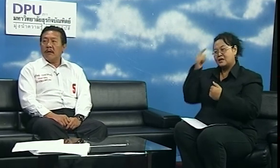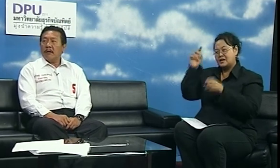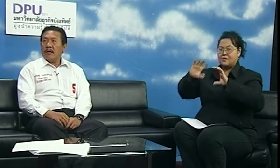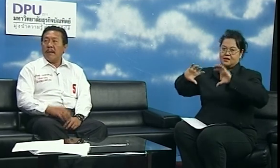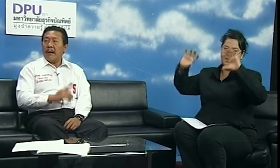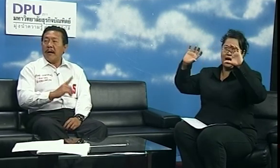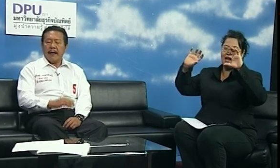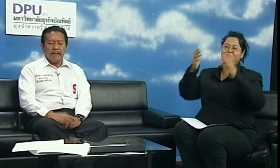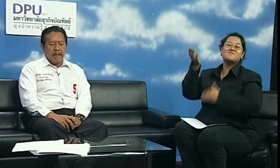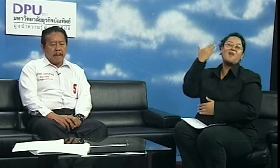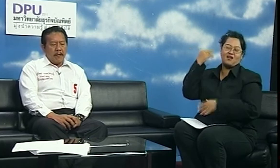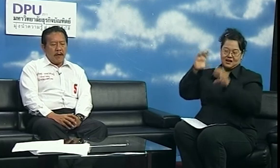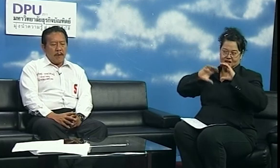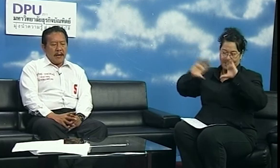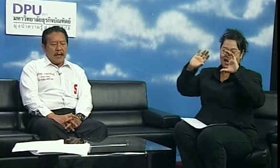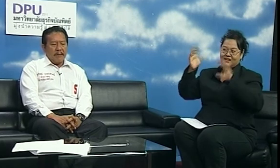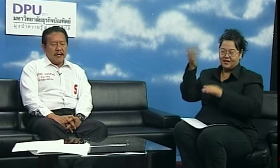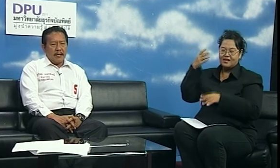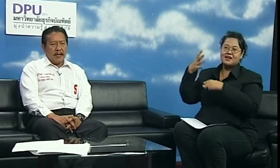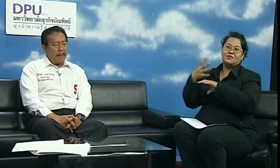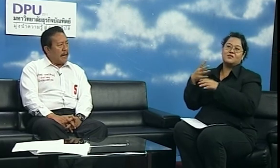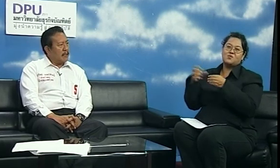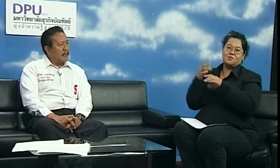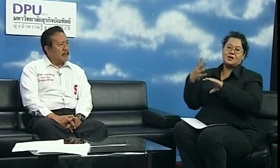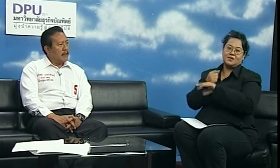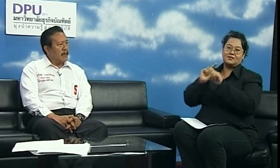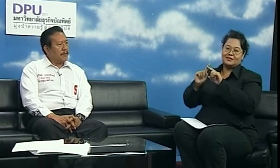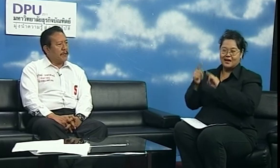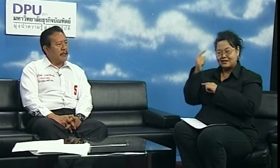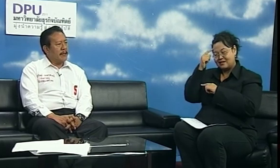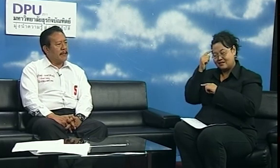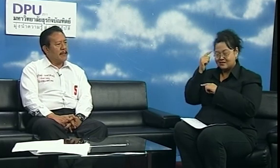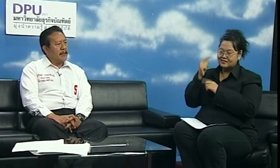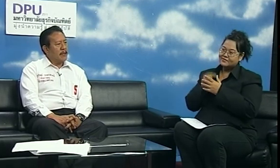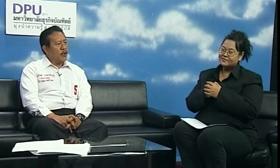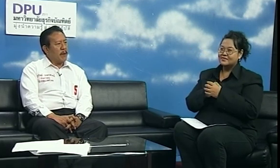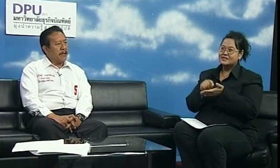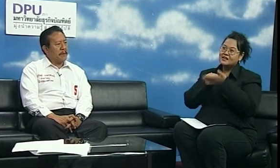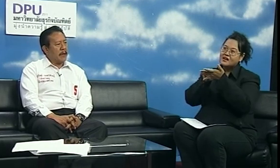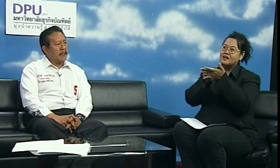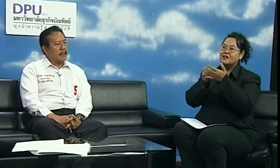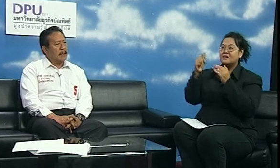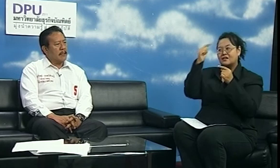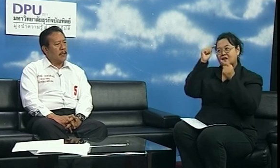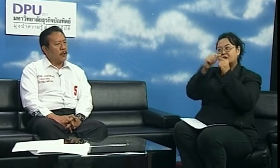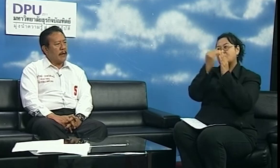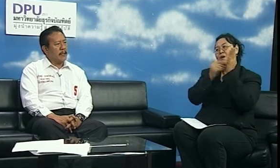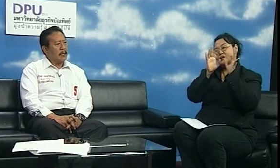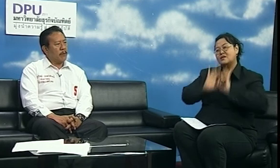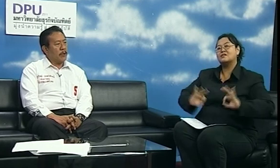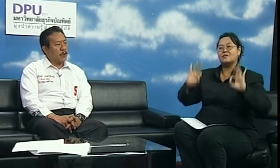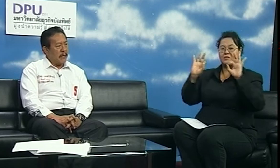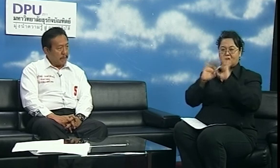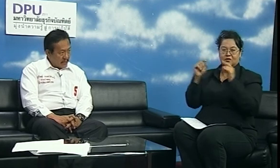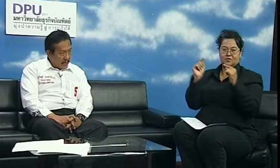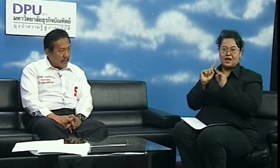ชุดที่ผ่านมาแล้วก็พัการเมือง หลายพัก นําเสนานโยบายสำคัญคือนโยบายที่